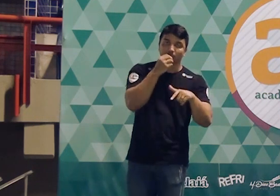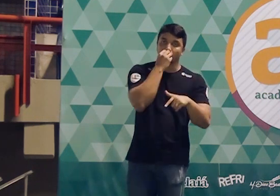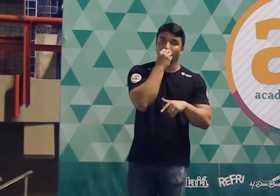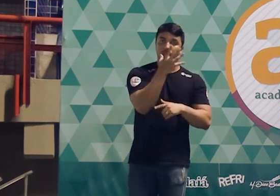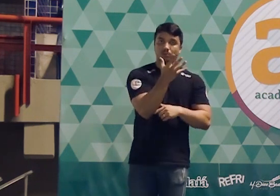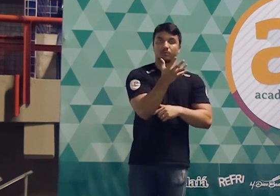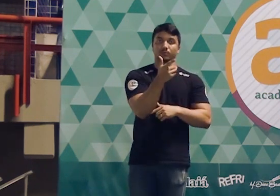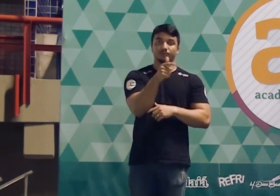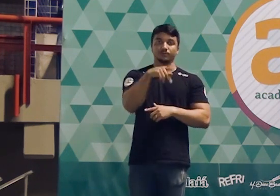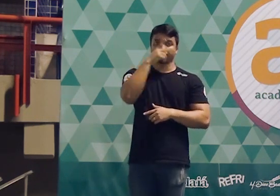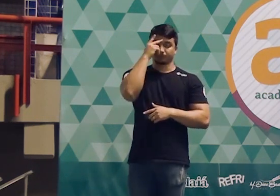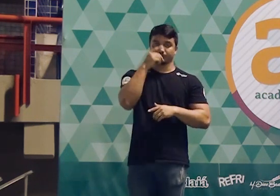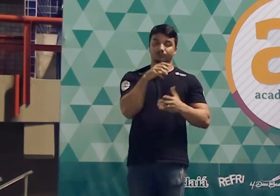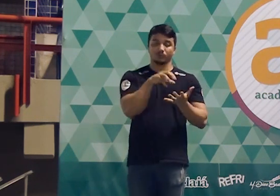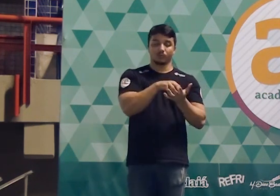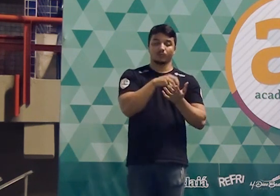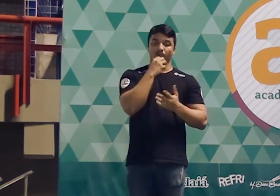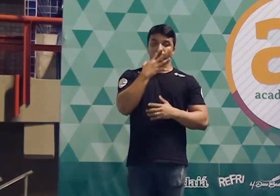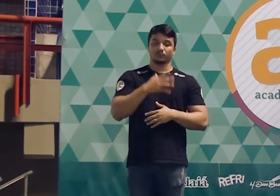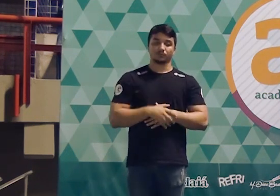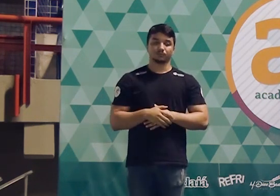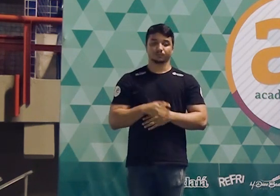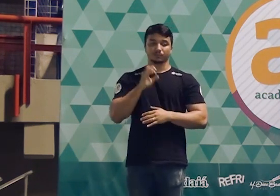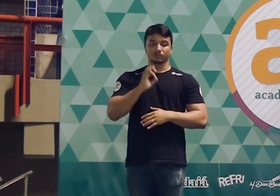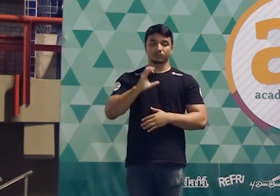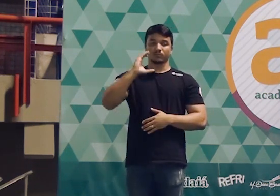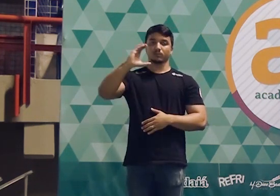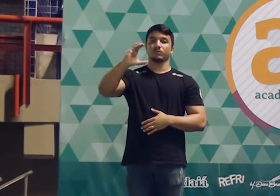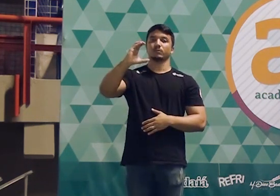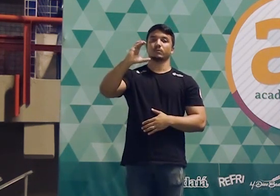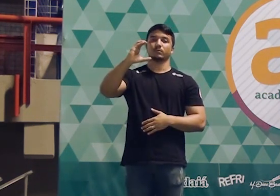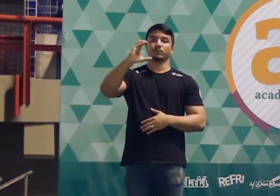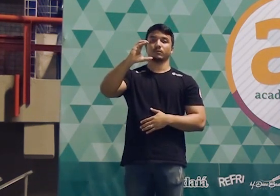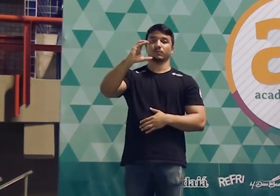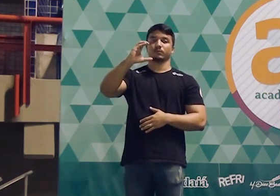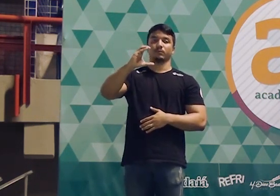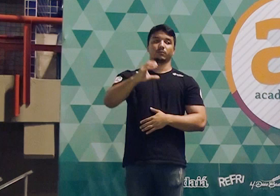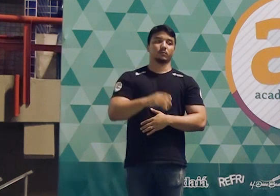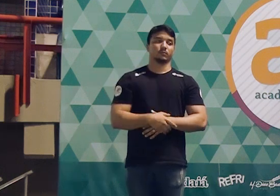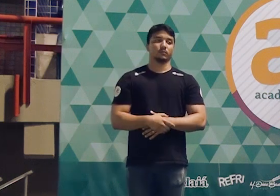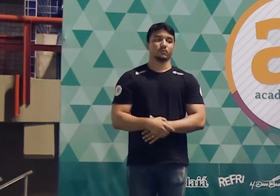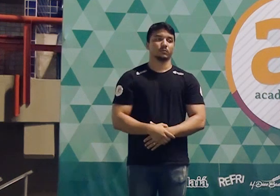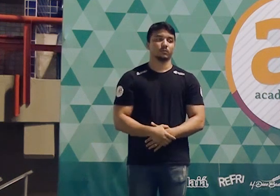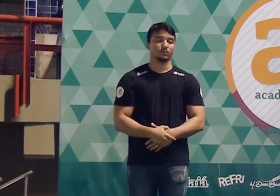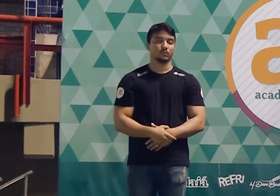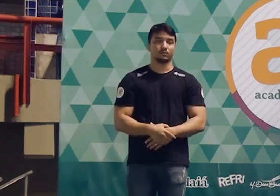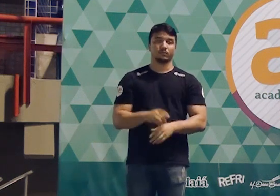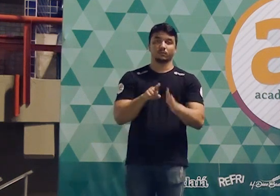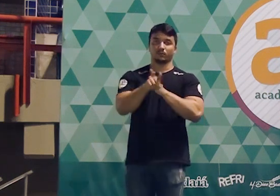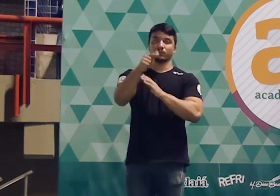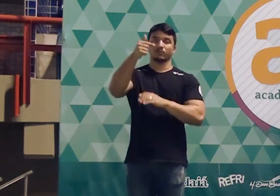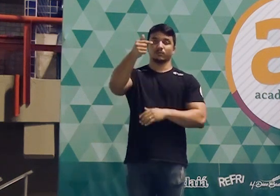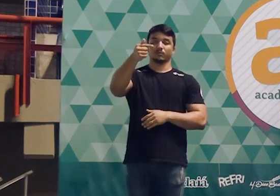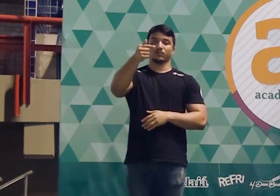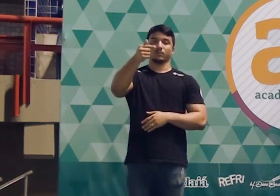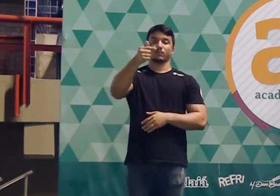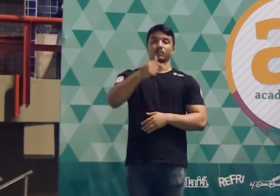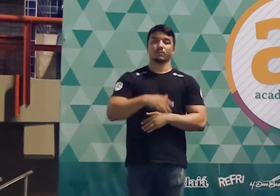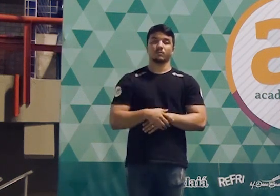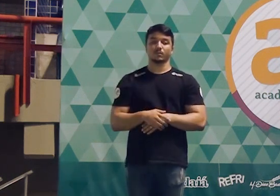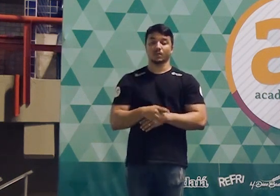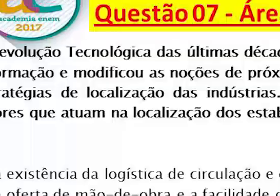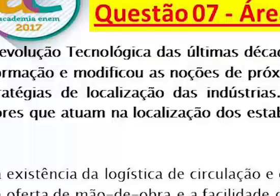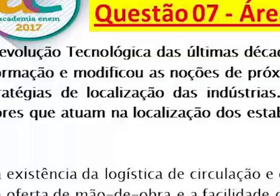qualificação. Item C é o item correto. Beleza? Sétima questão. A